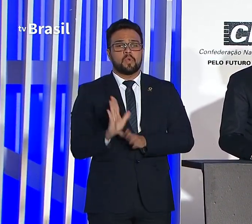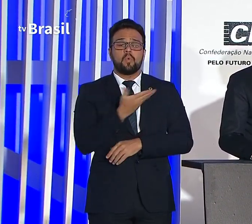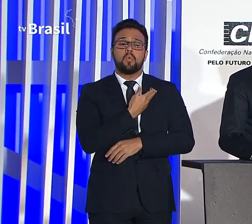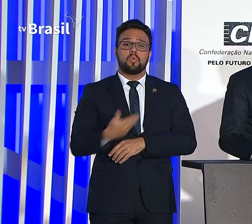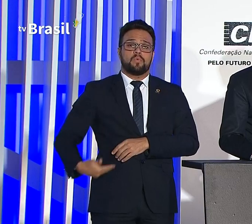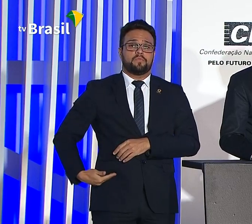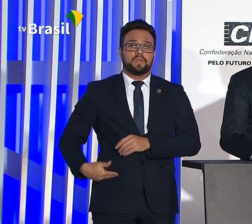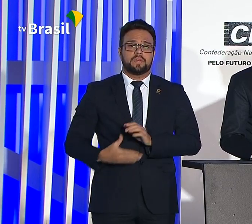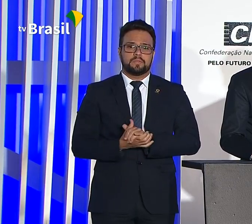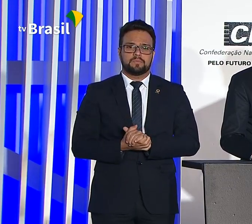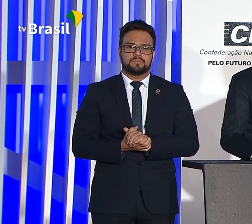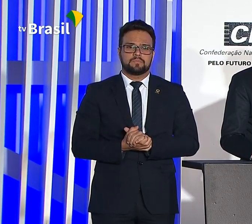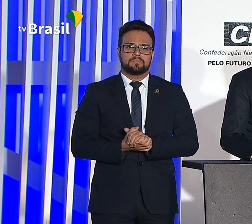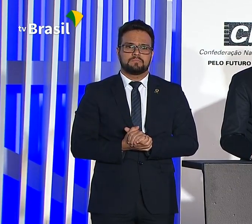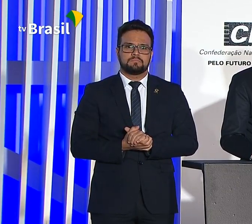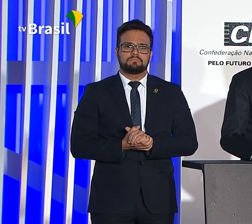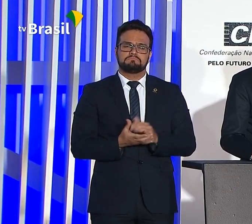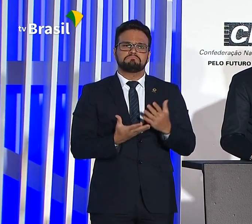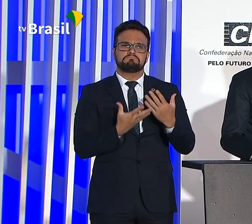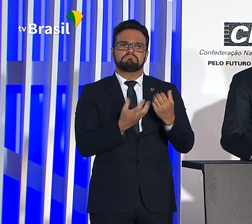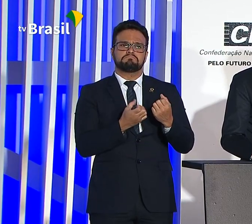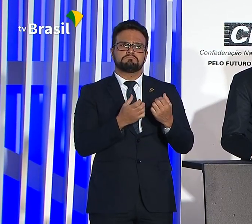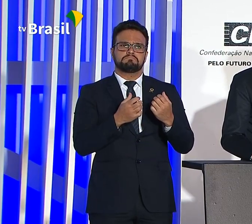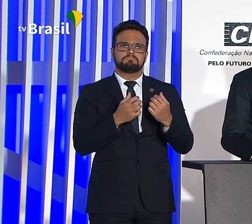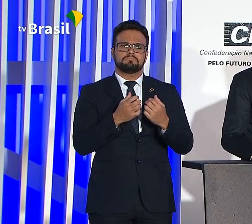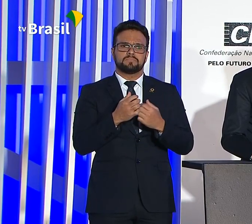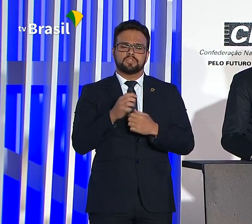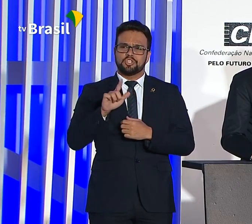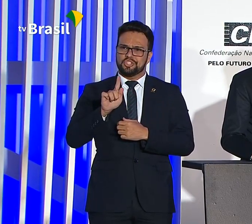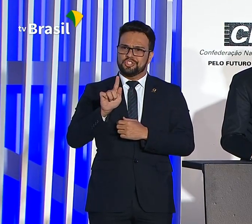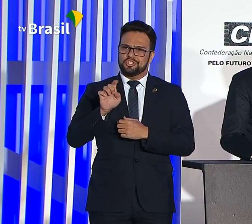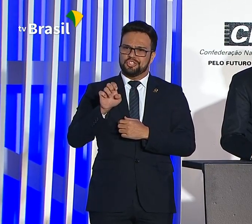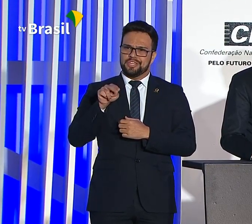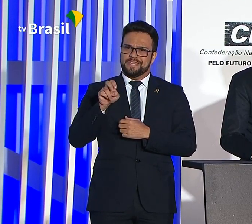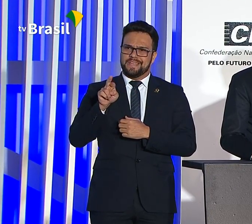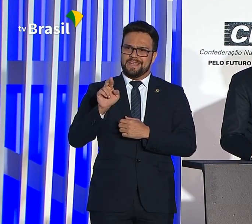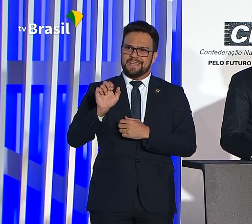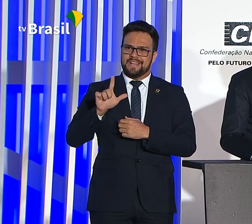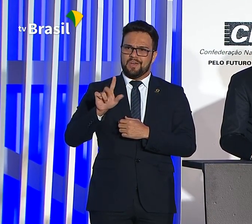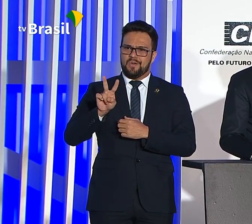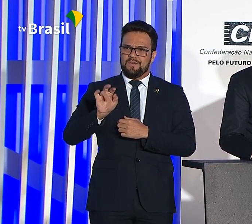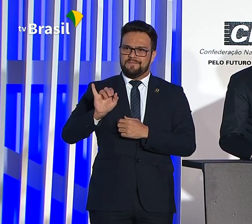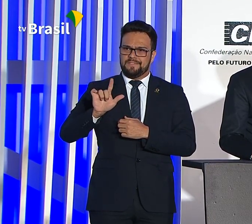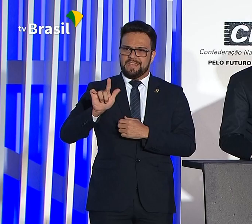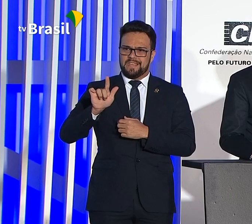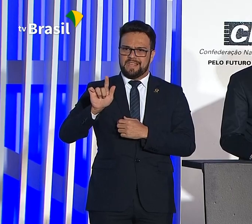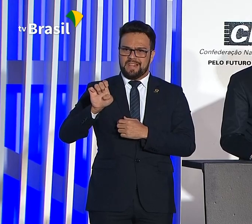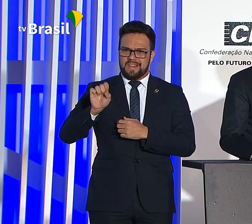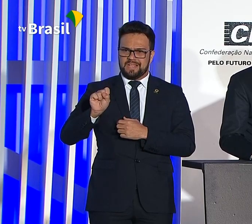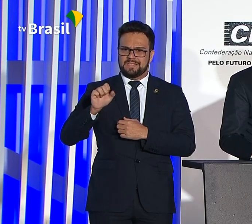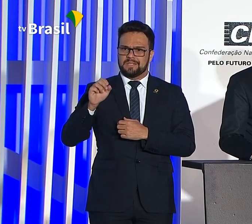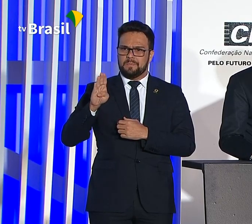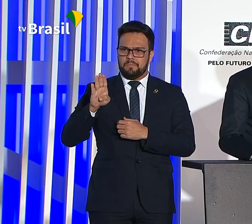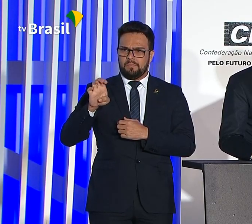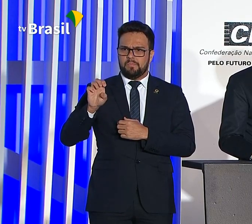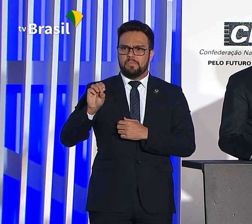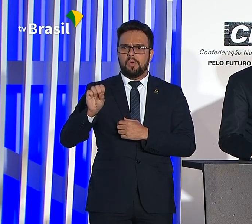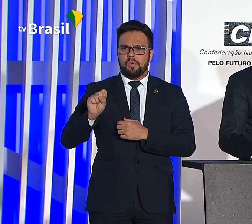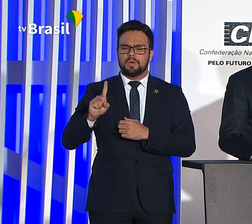que reconhece os seus militares general villas-boas coisa que não tínhamos até pouco tempo